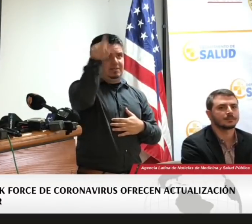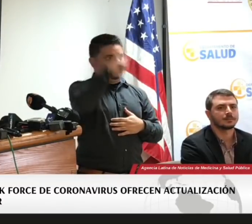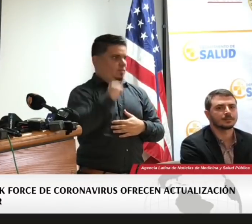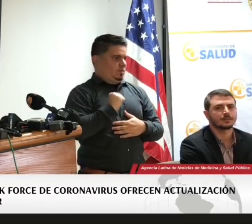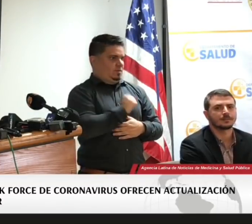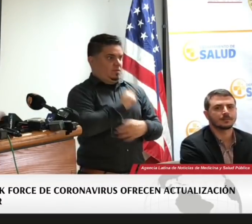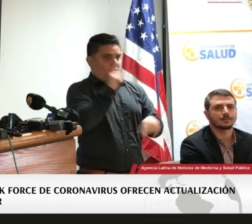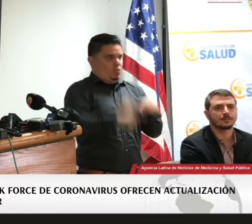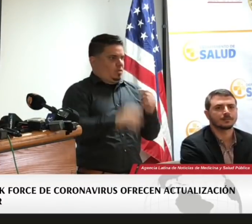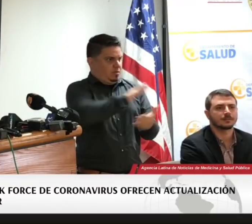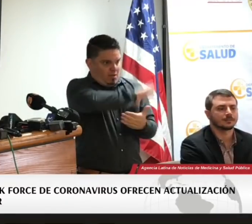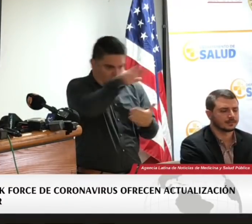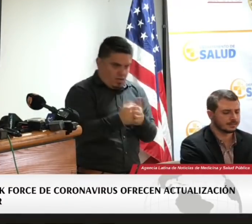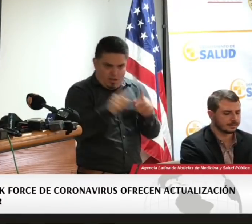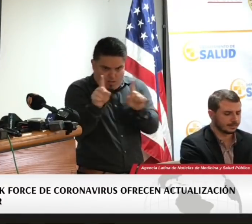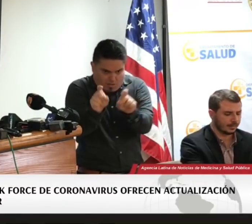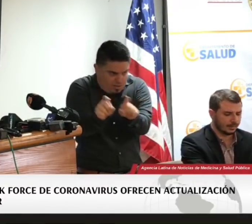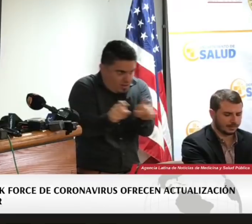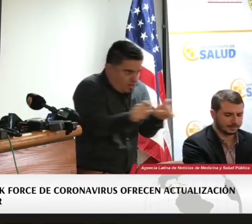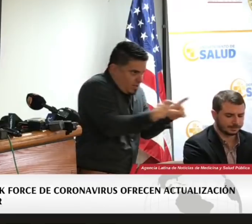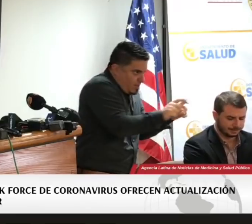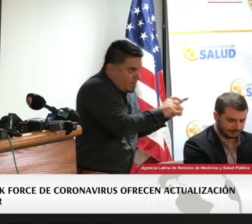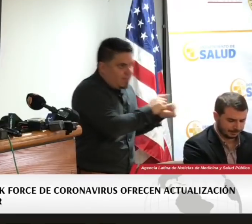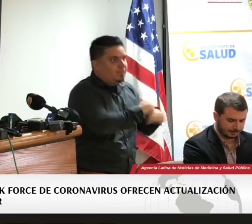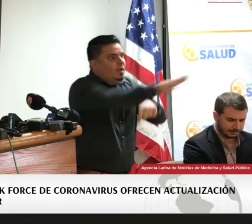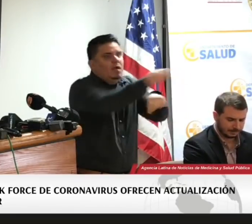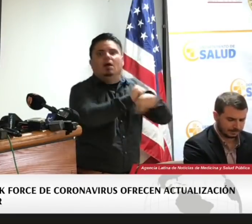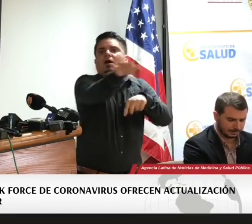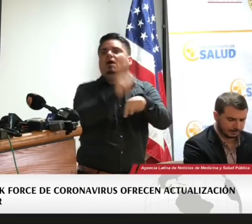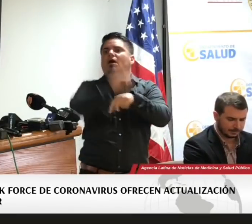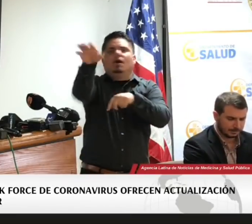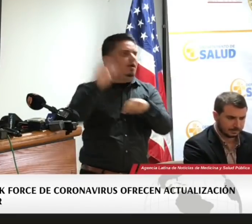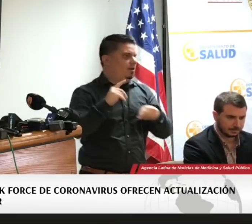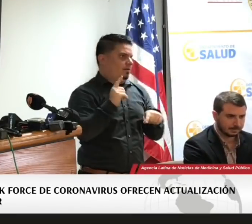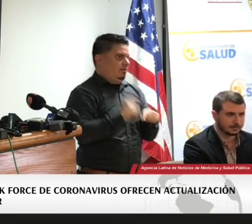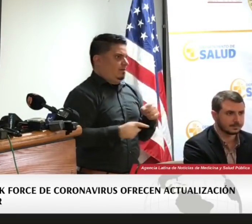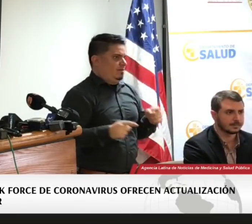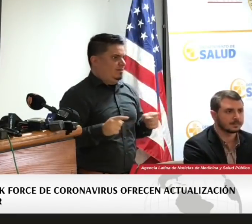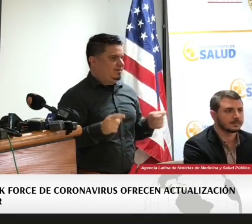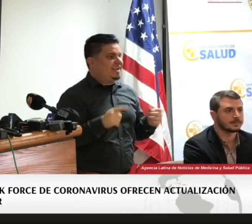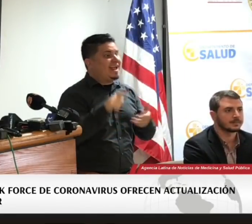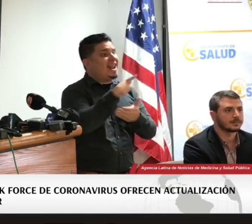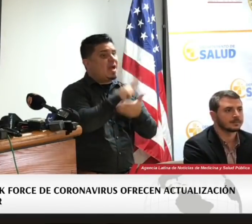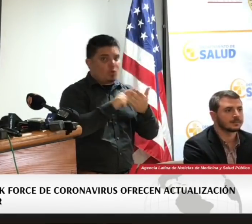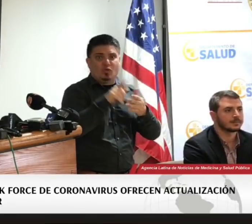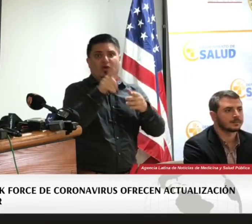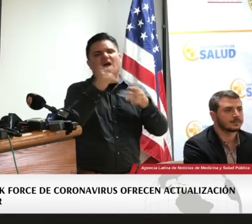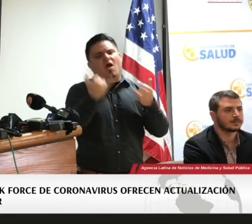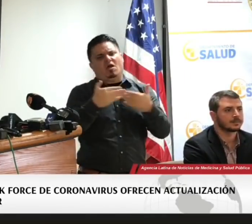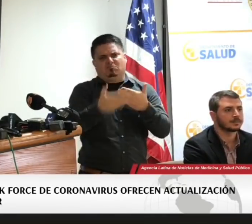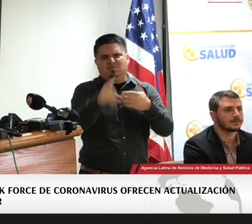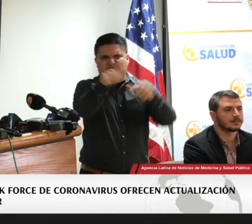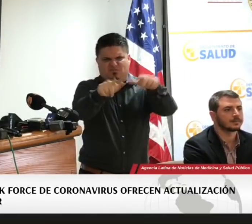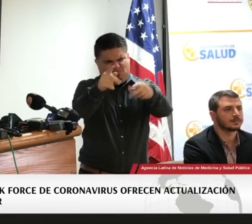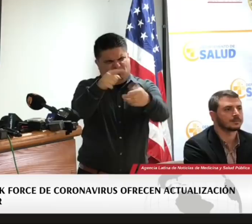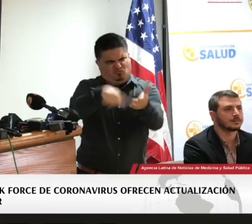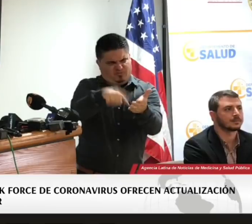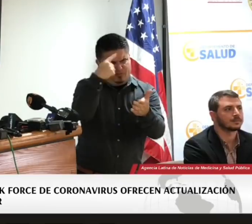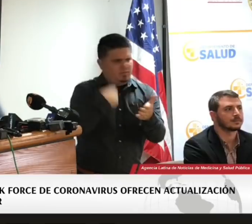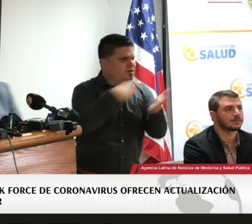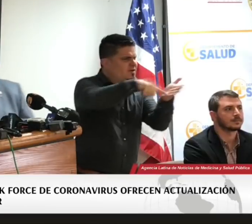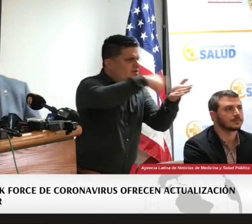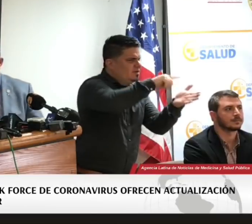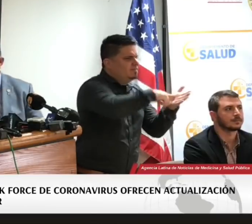el CDC los certifica para que puedan realizar la prueba y el CDC valide el resultado de esa